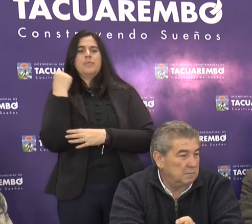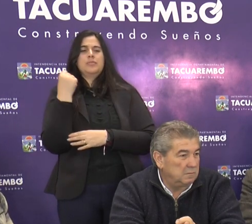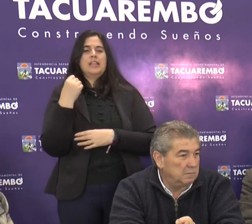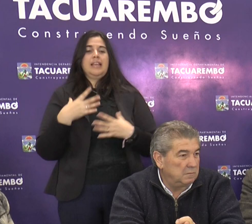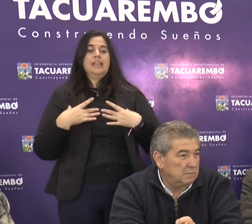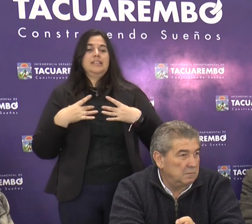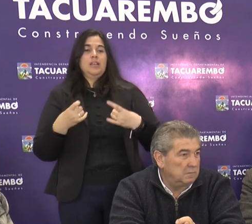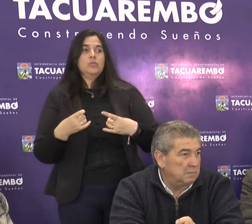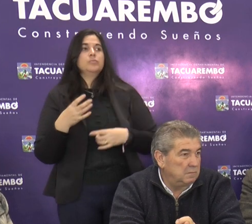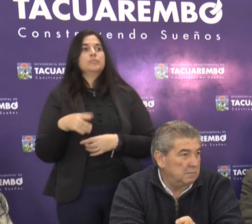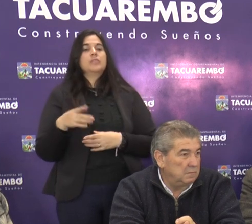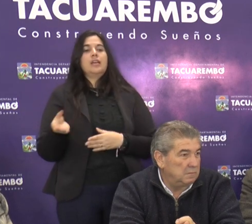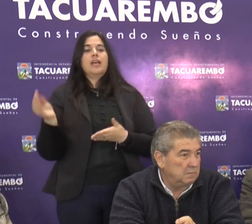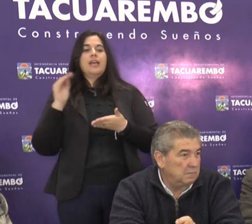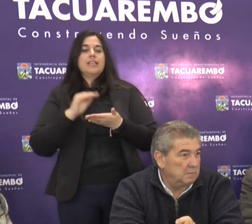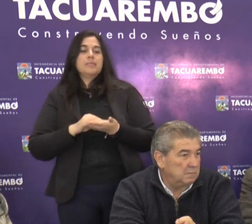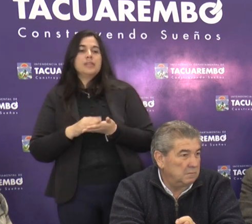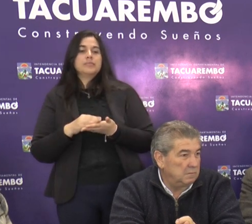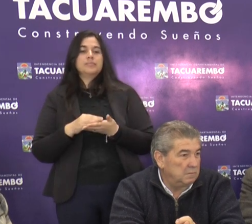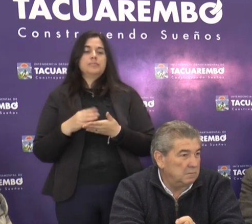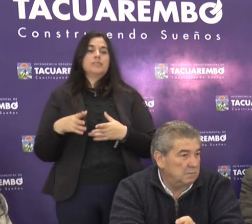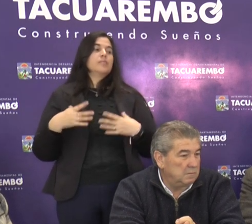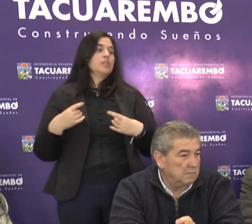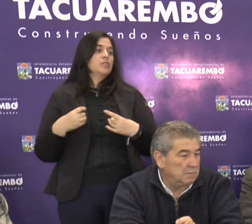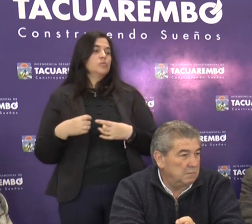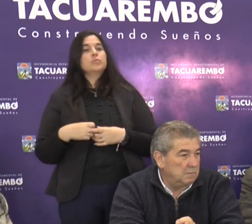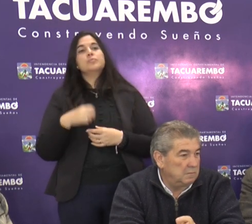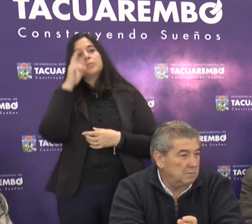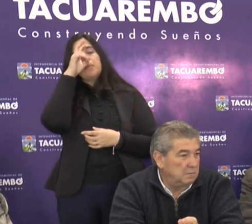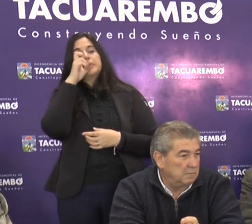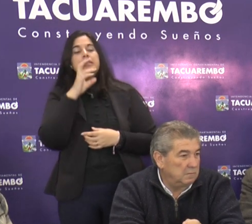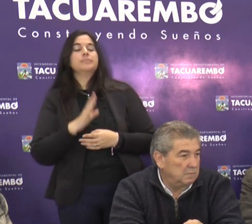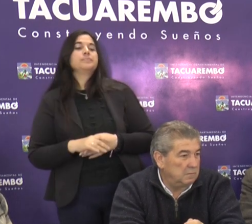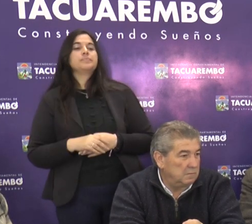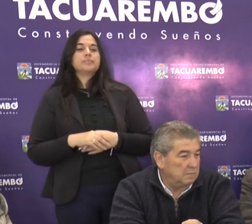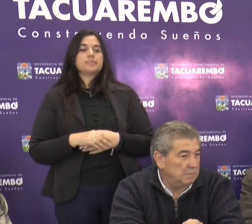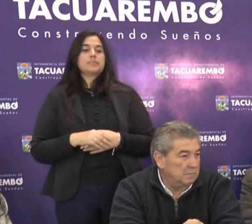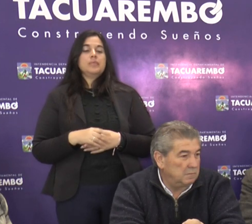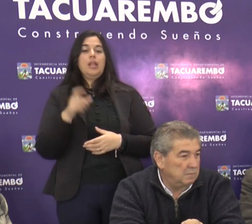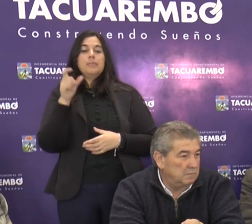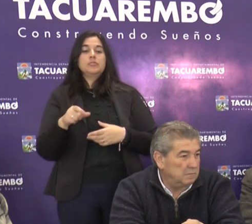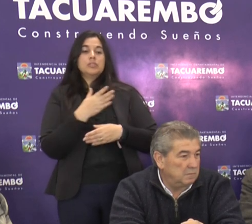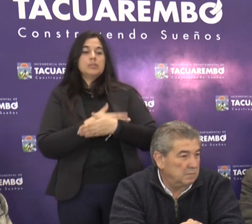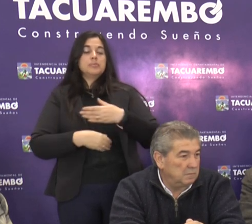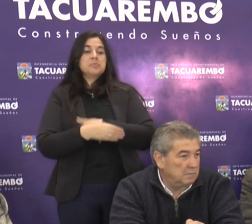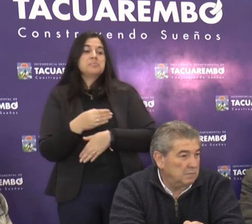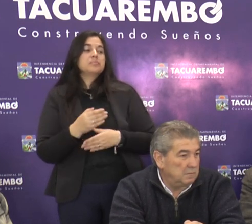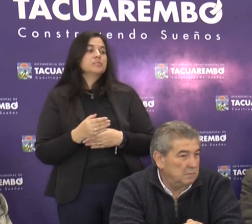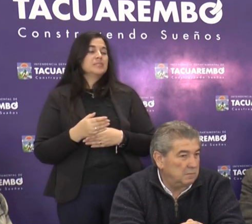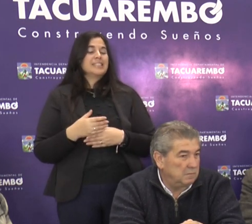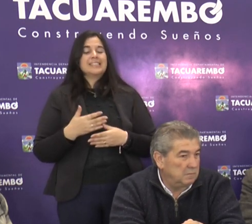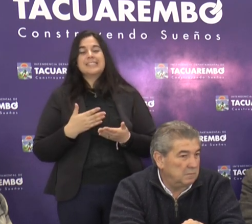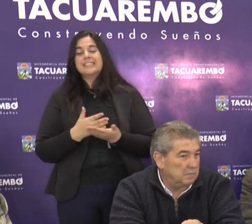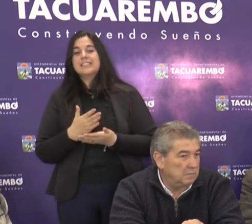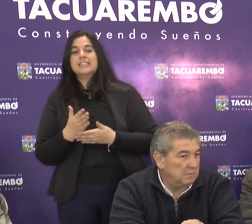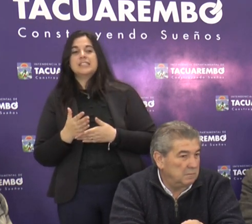salud, el acceso a la salud pública. Sabemos muy bien que muchas veces la persona con discapacidad sufre